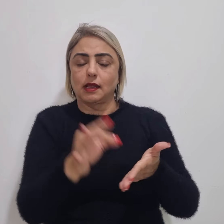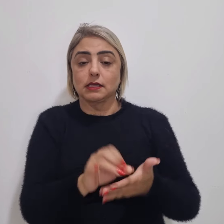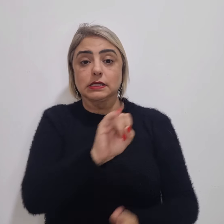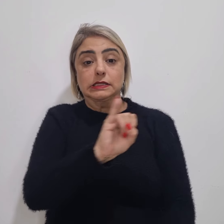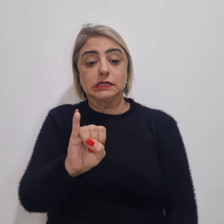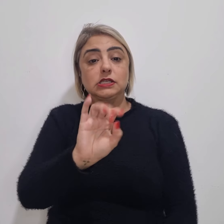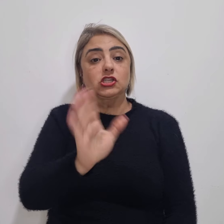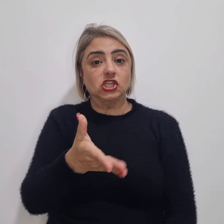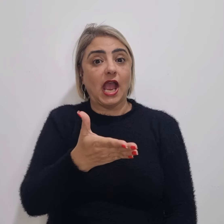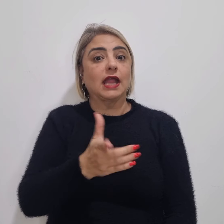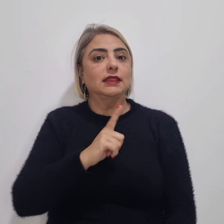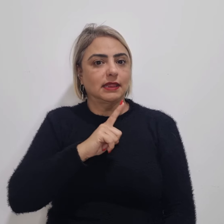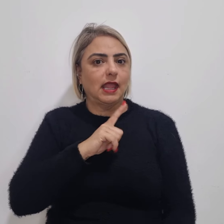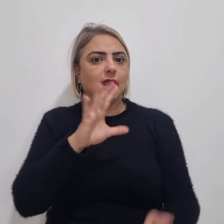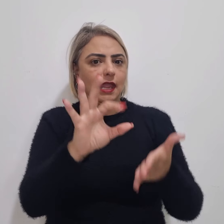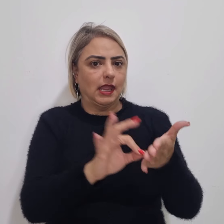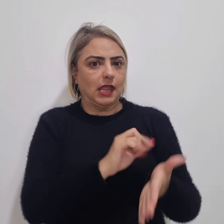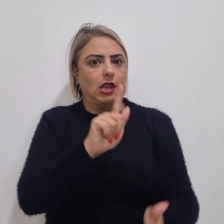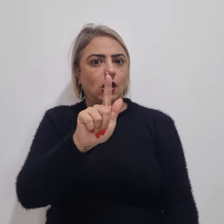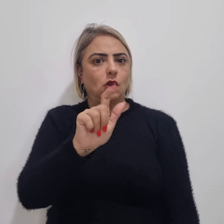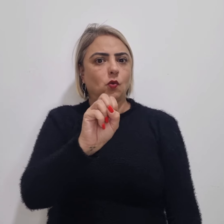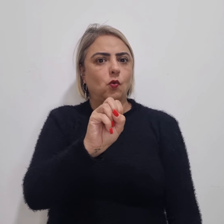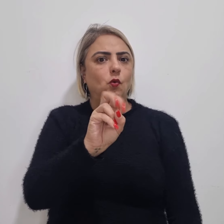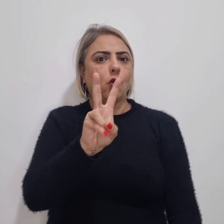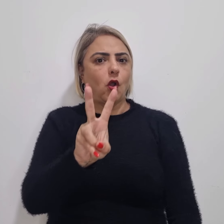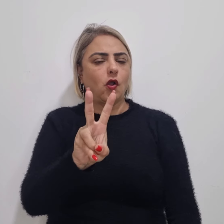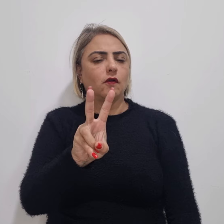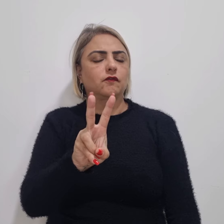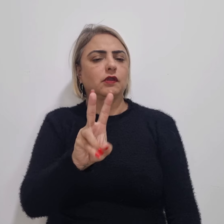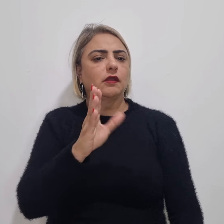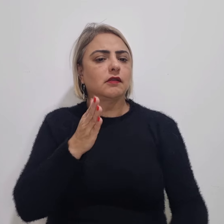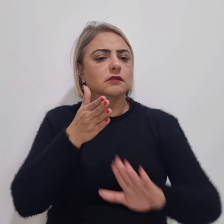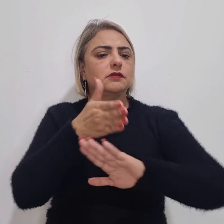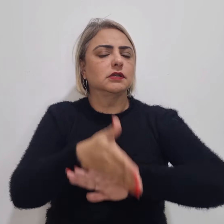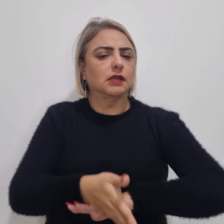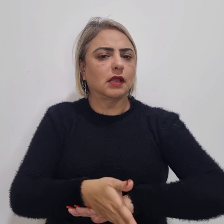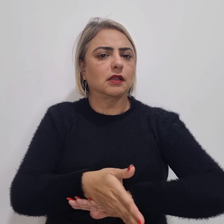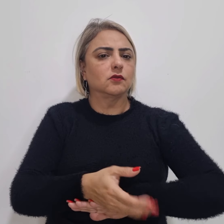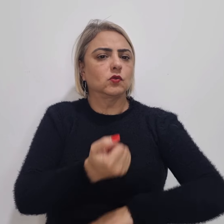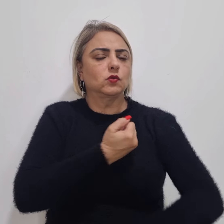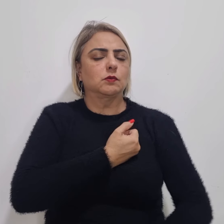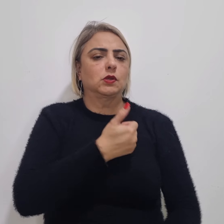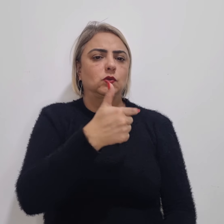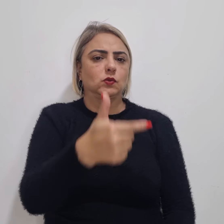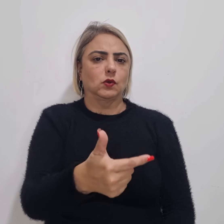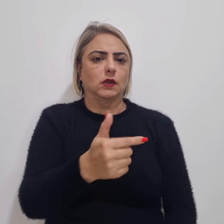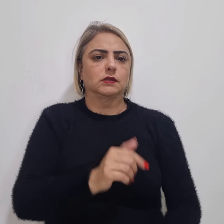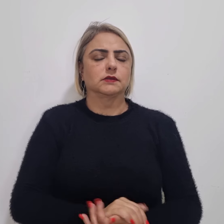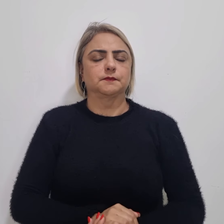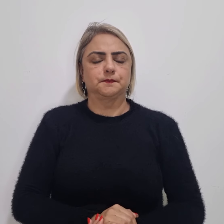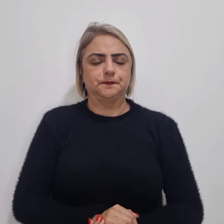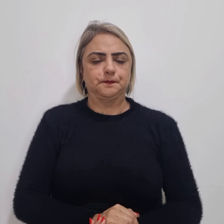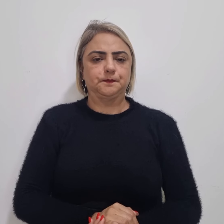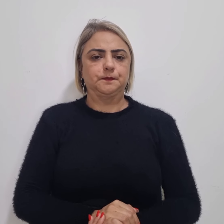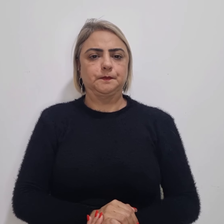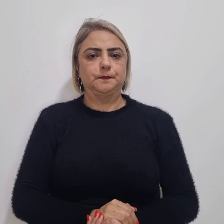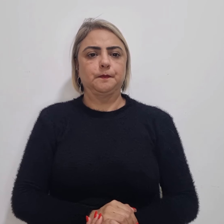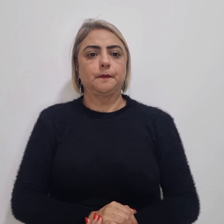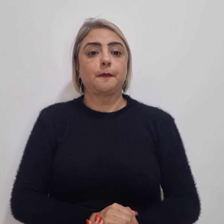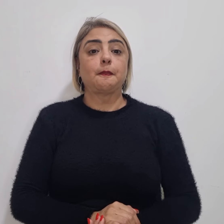já é cadastrado no Gov, siga direto para o passo 2. Passo 2. Acesse